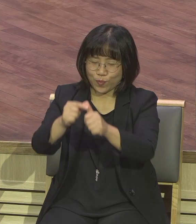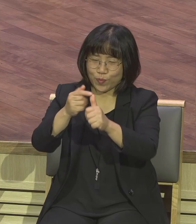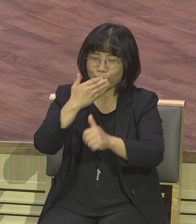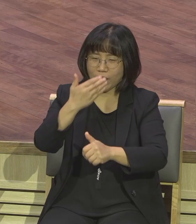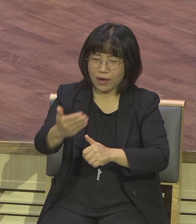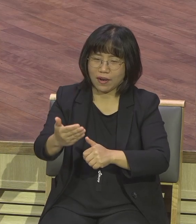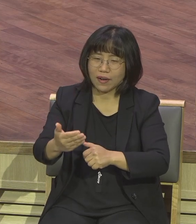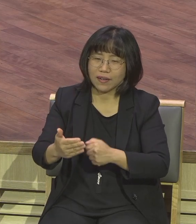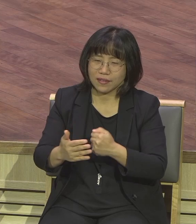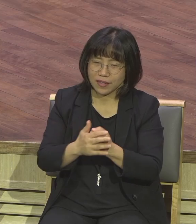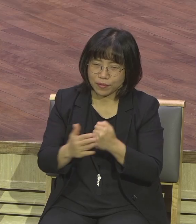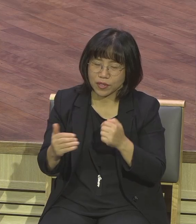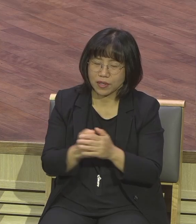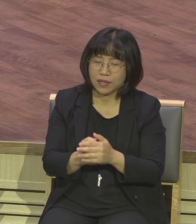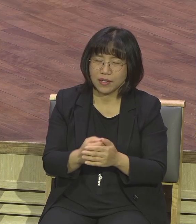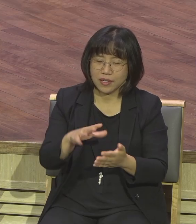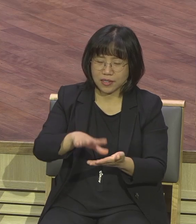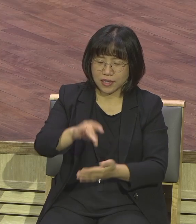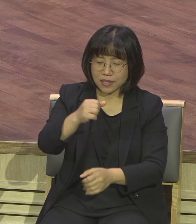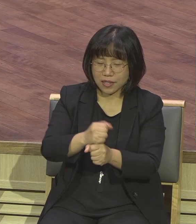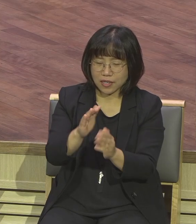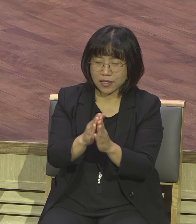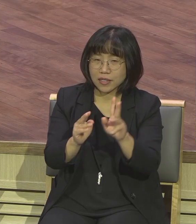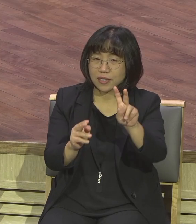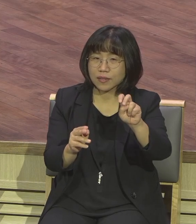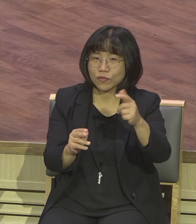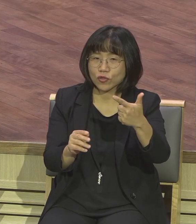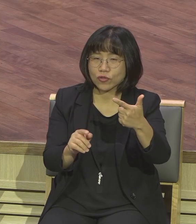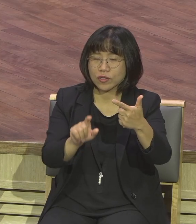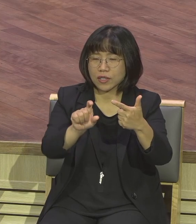자, 창세기 26장 19절.